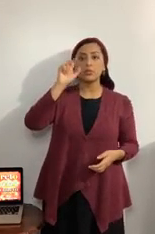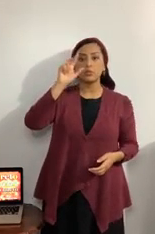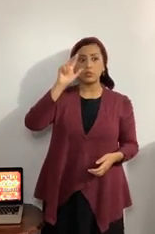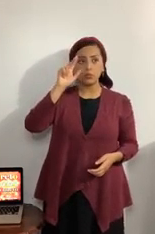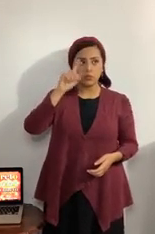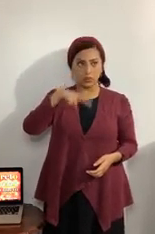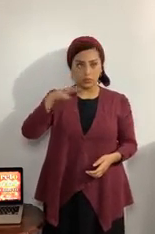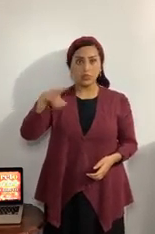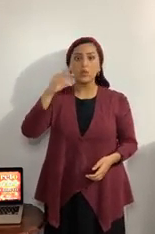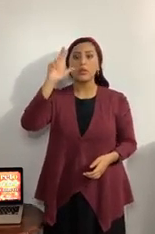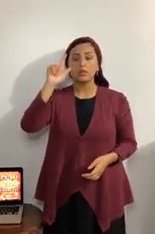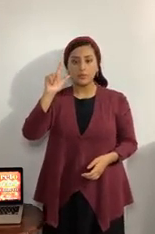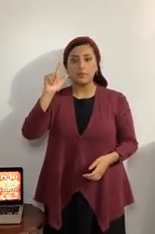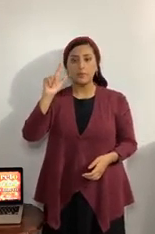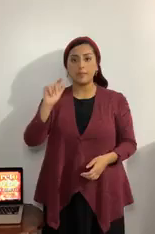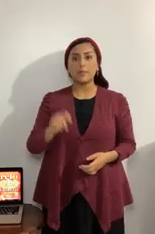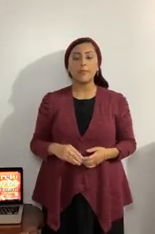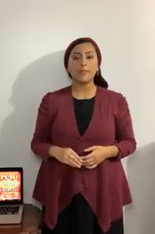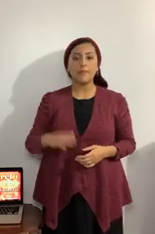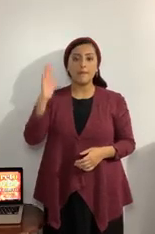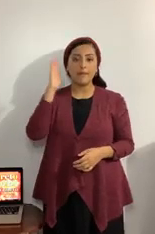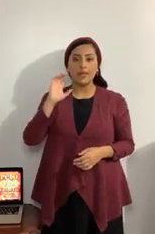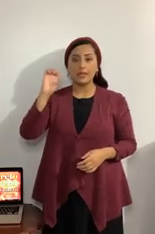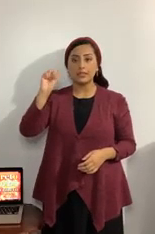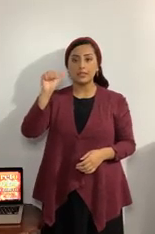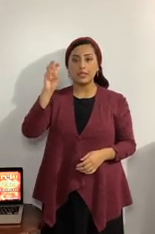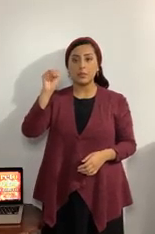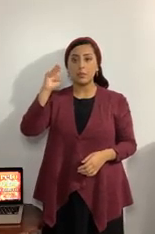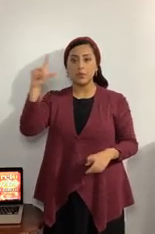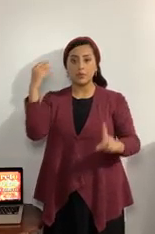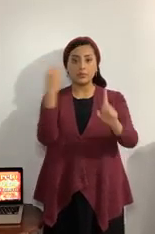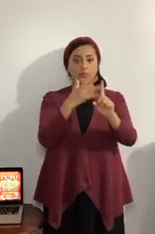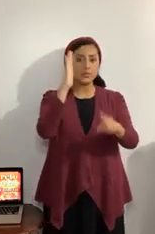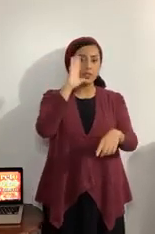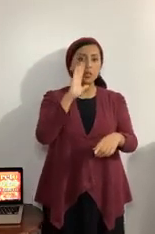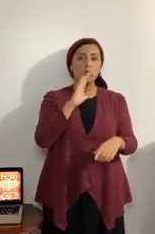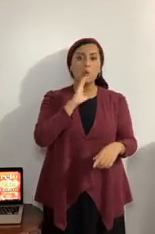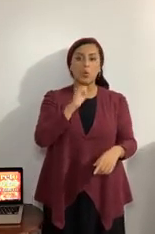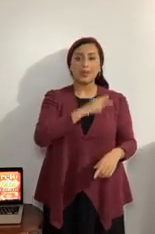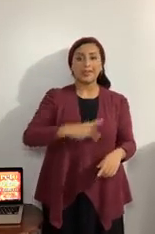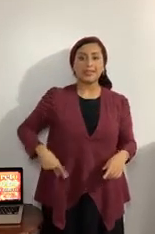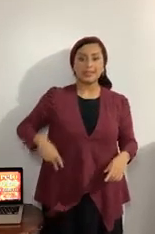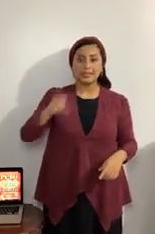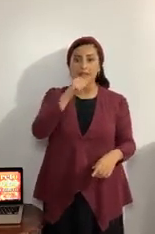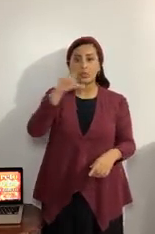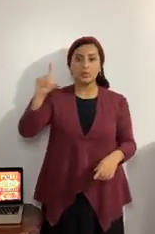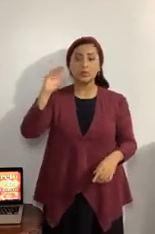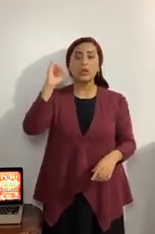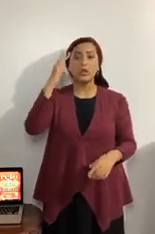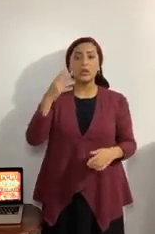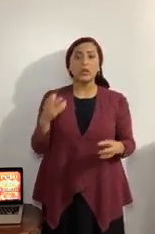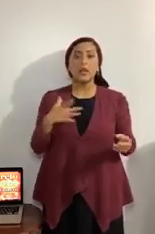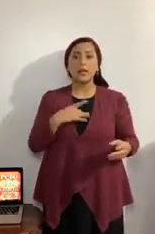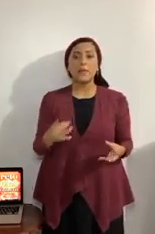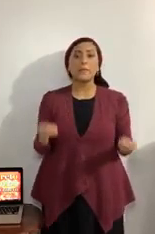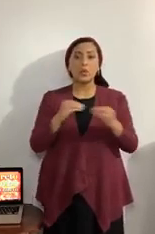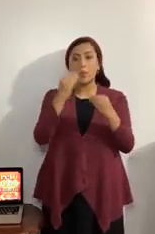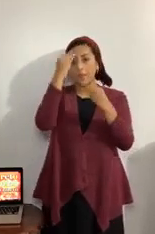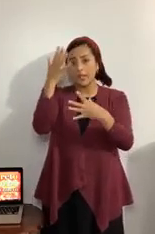diciendo Samuel al entonces rey Saúl que a lo que le interesa a Yahweh es más la obediencia que los sacrificios. Pero la